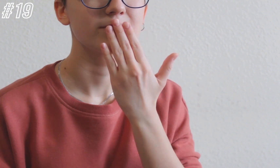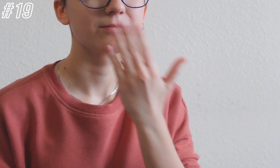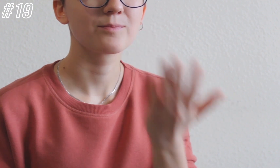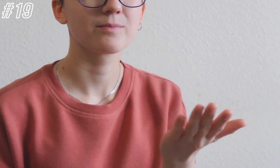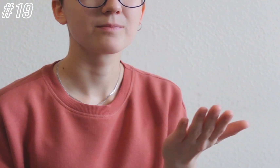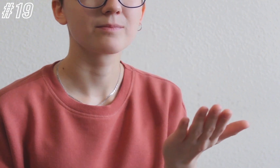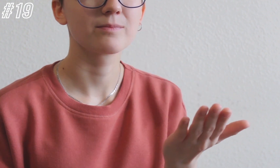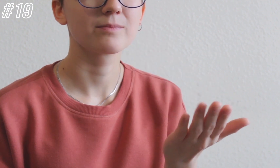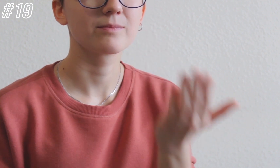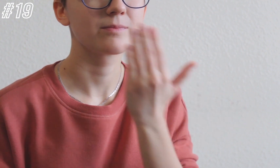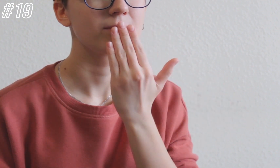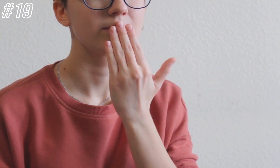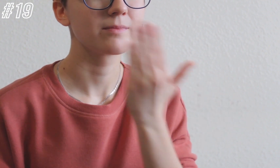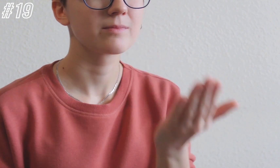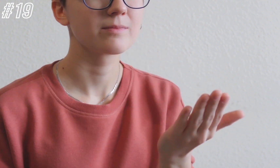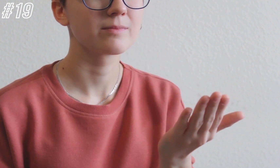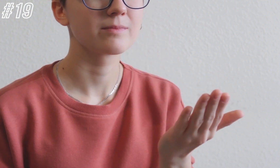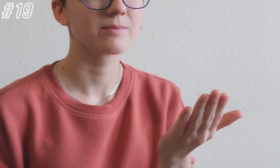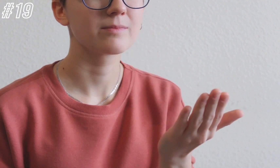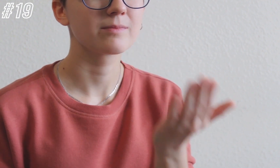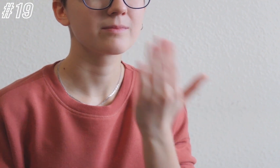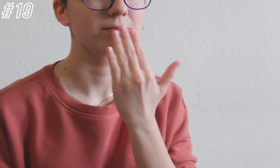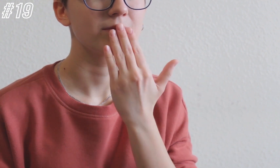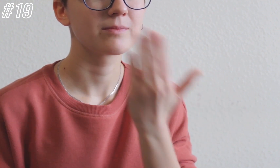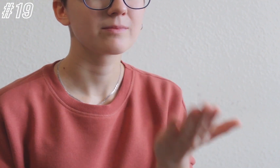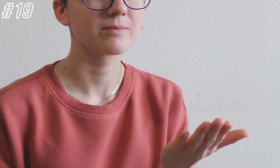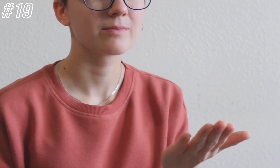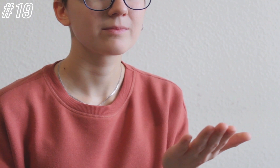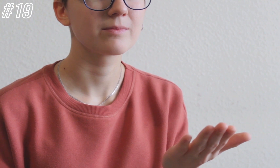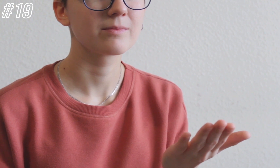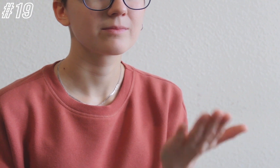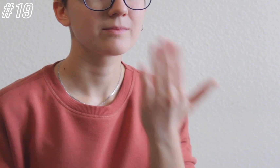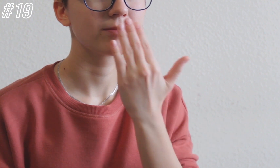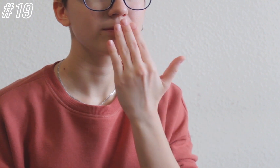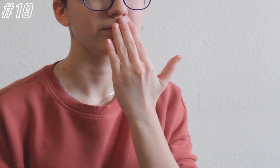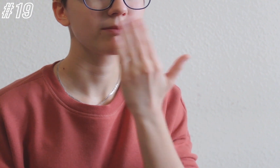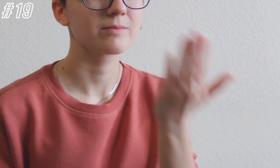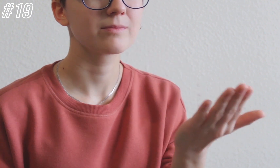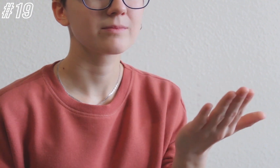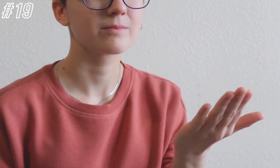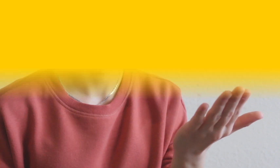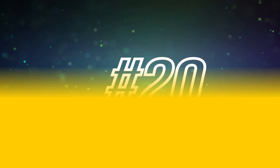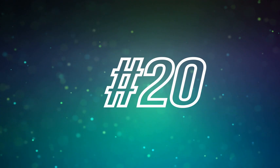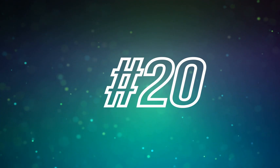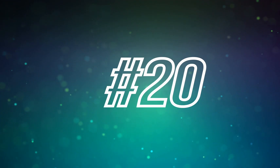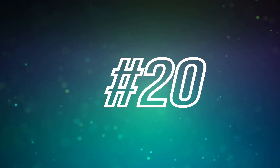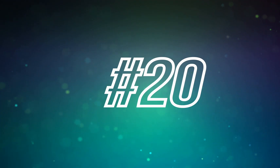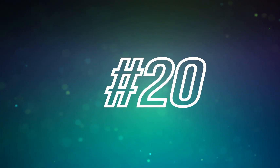相手に向かって前後に手を動かしてください。笑顔をつけるとより一層いいですね。